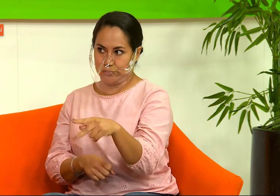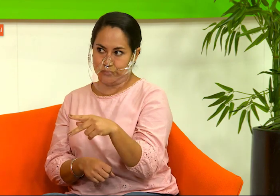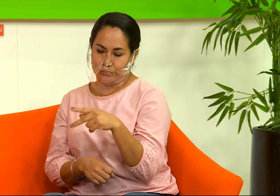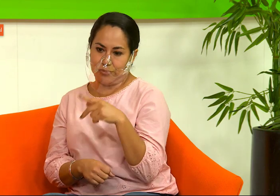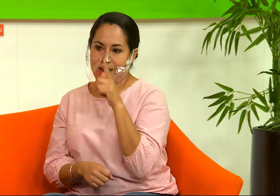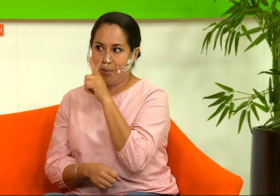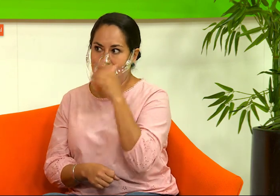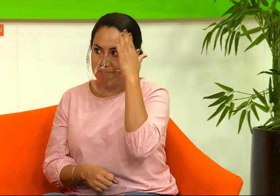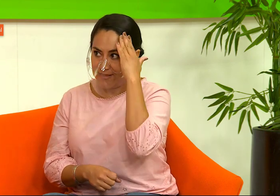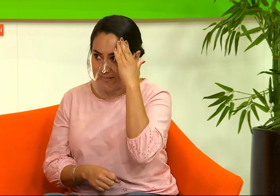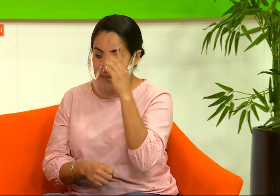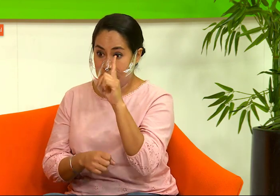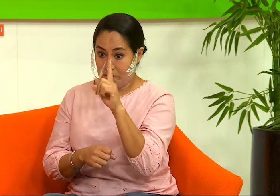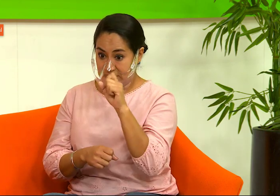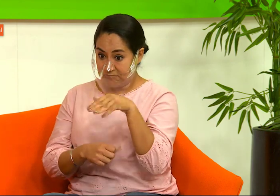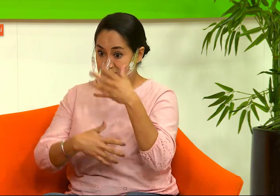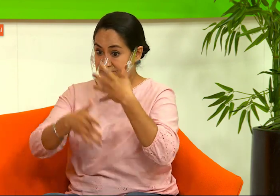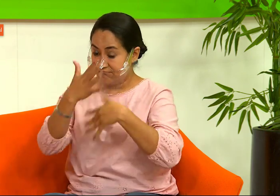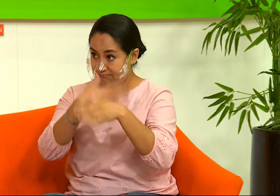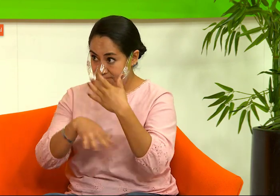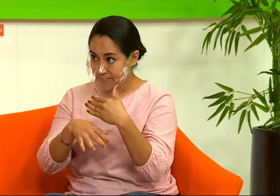señas mexicana como primer lengua,